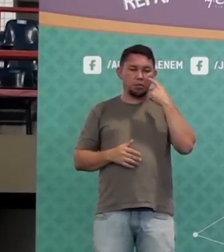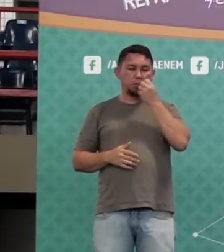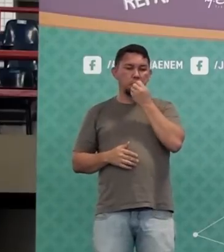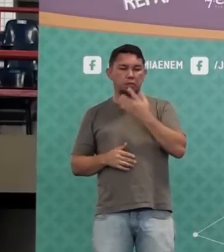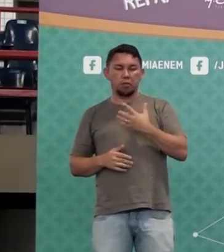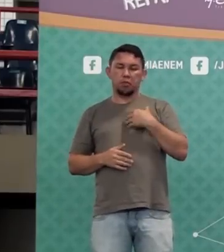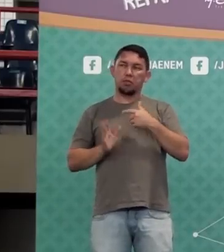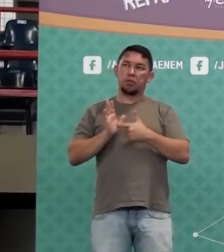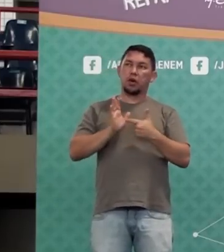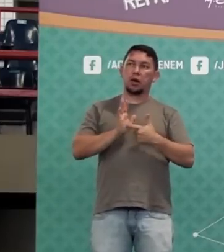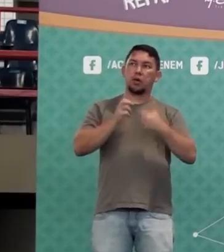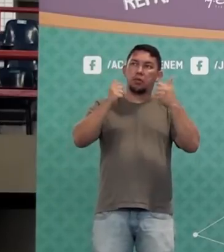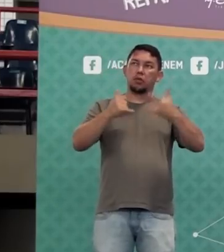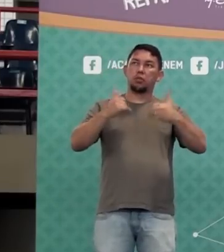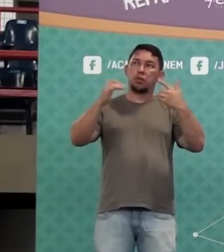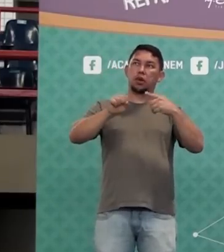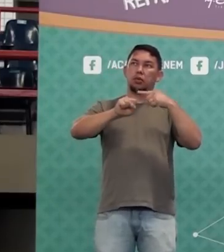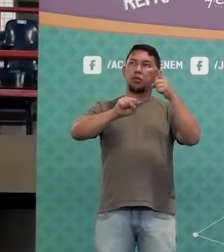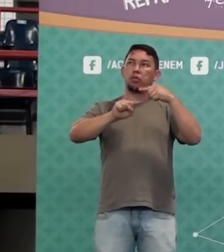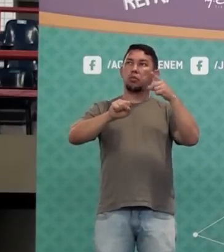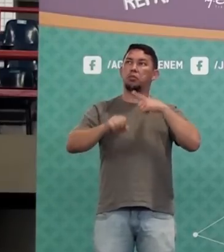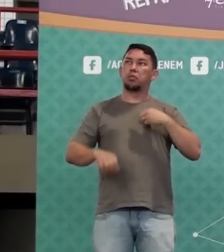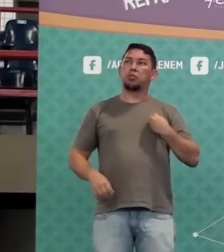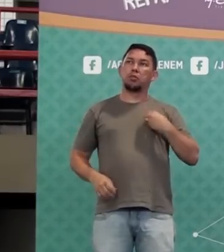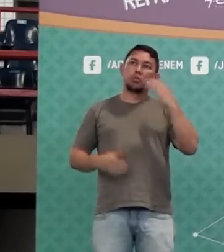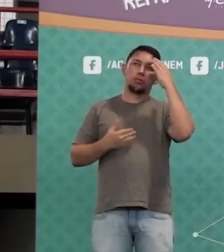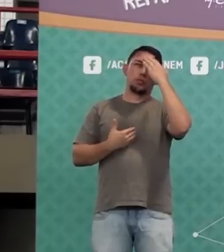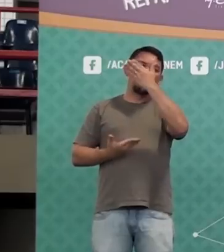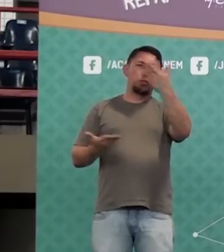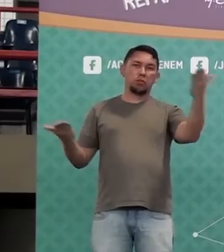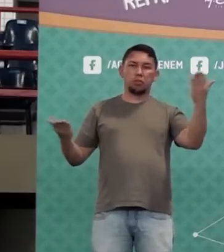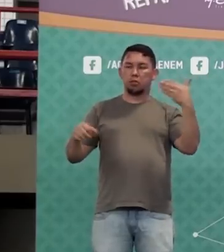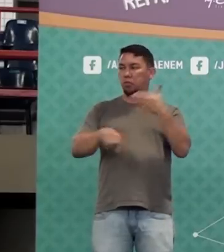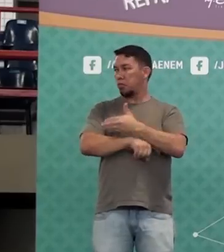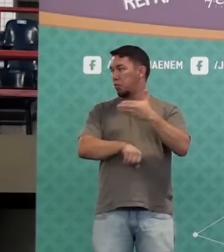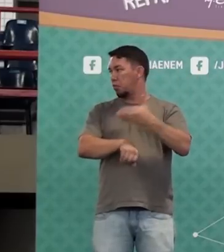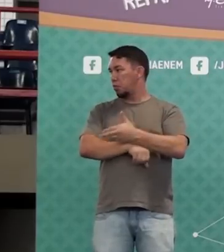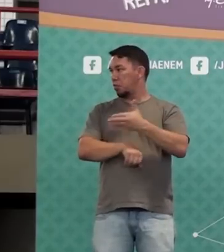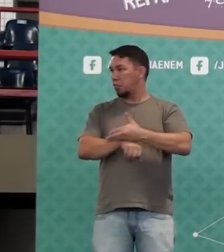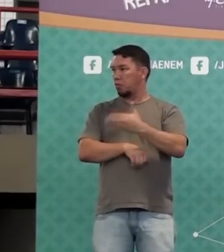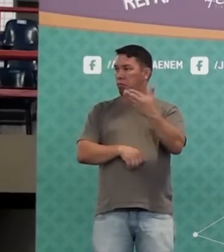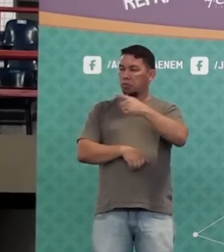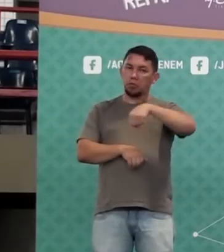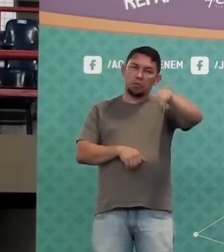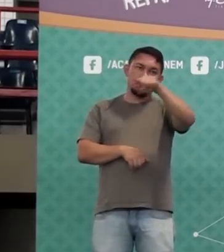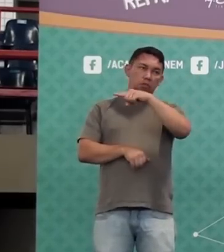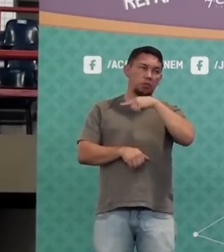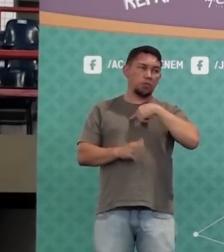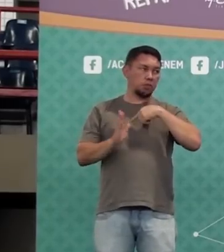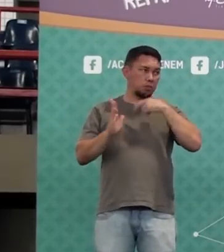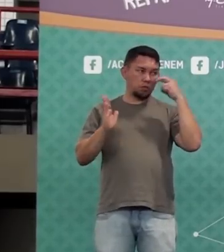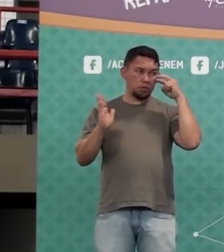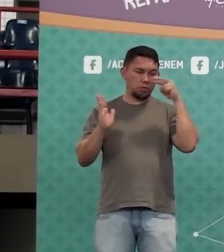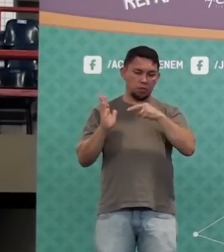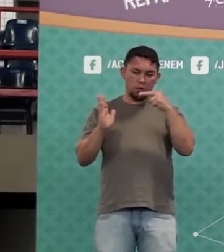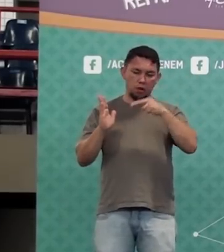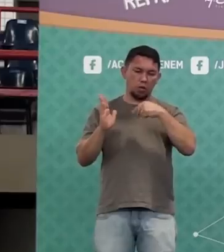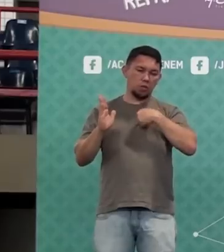boa, faremos isso. Tá certo? Eu agradeço a participação de vocês. Olhem a apostila, tem